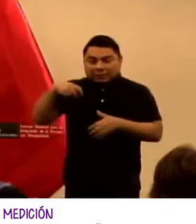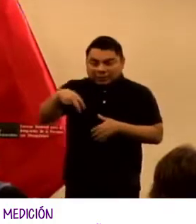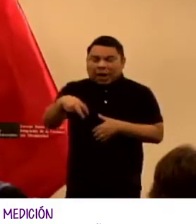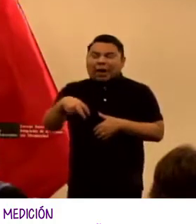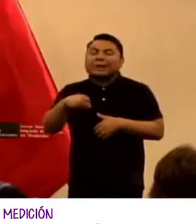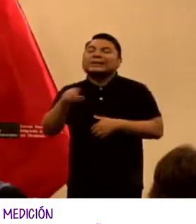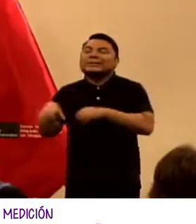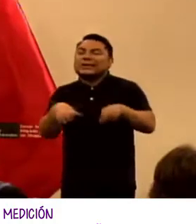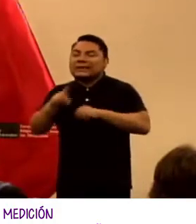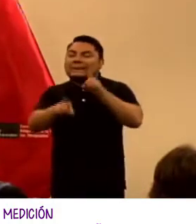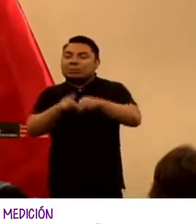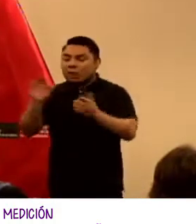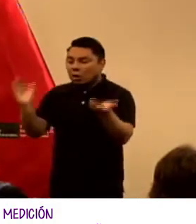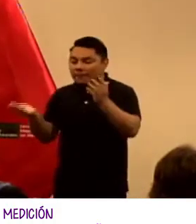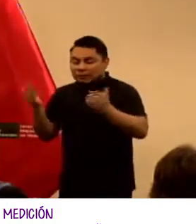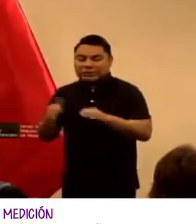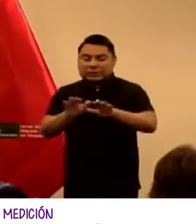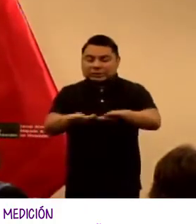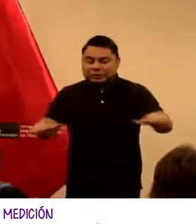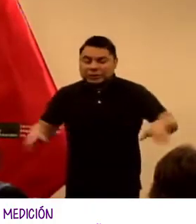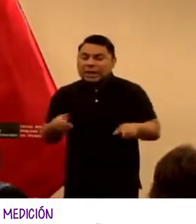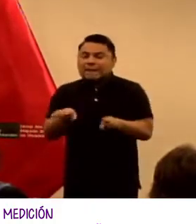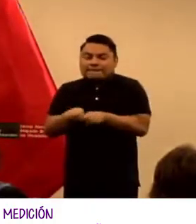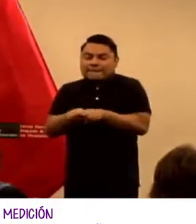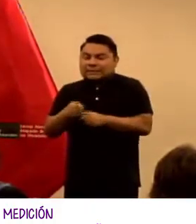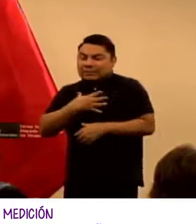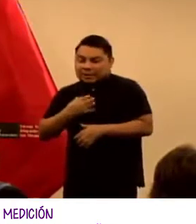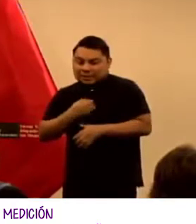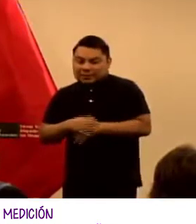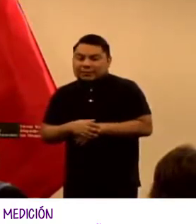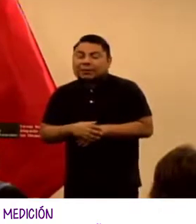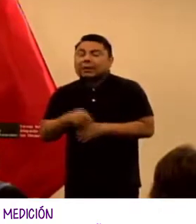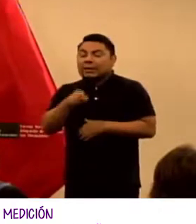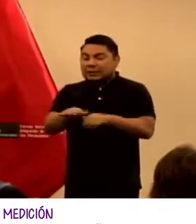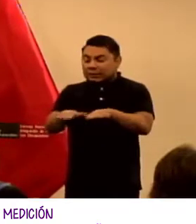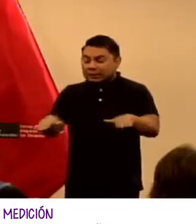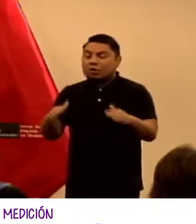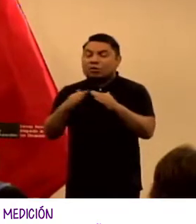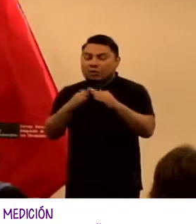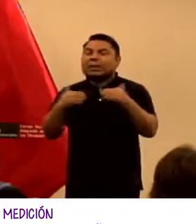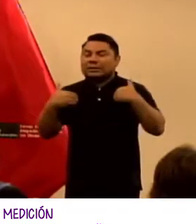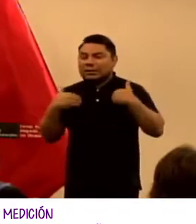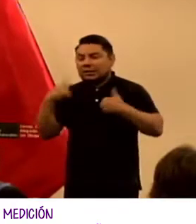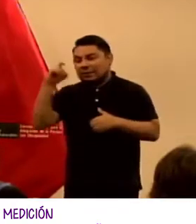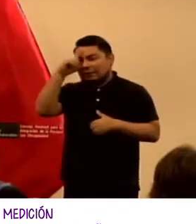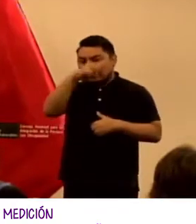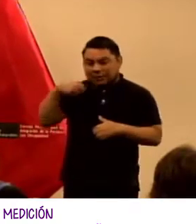pregunta si en comparación con los niños y niñas de la misma edad, el niño en el hogar tiene dificultades para